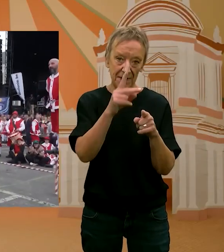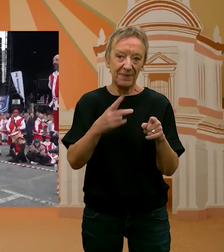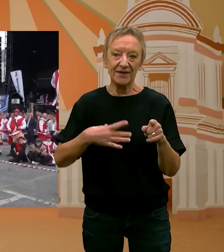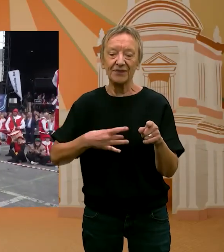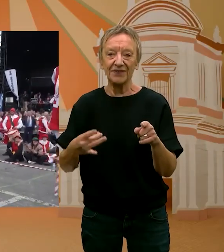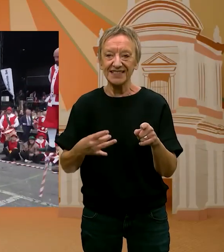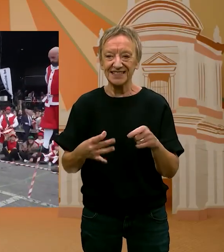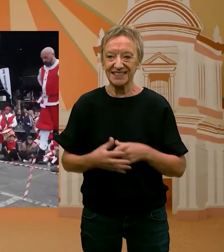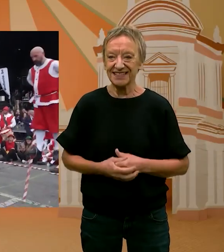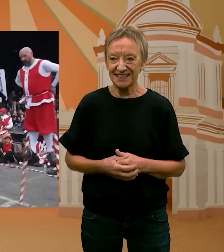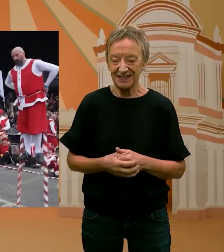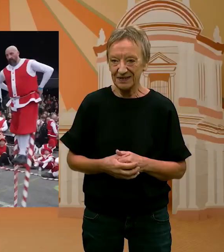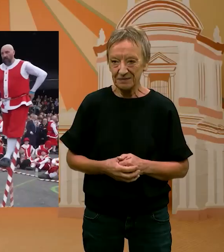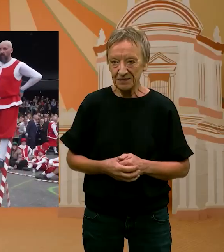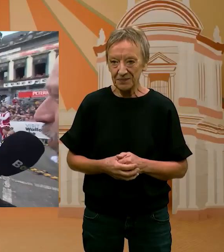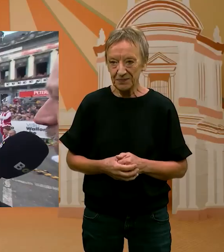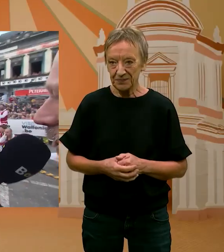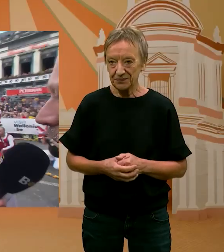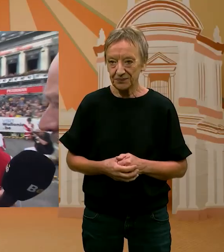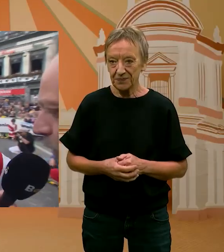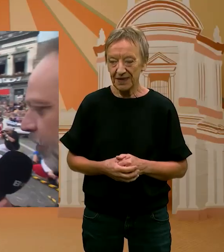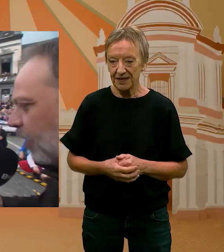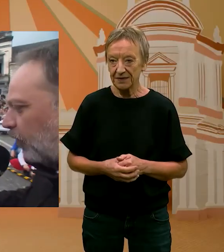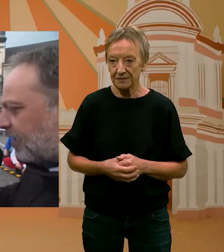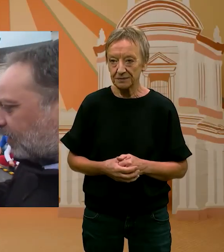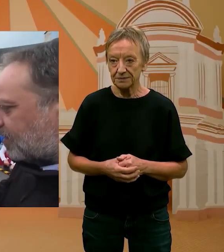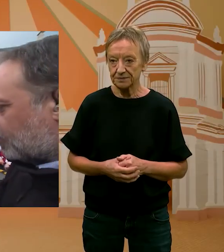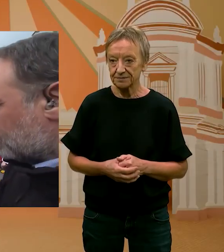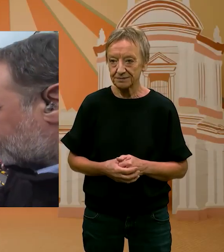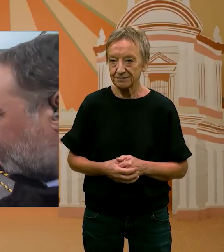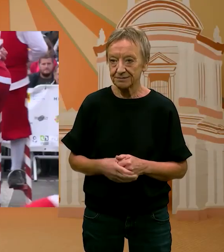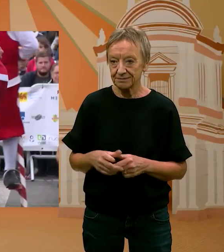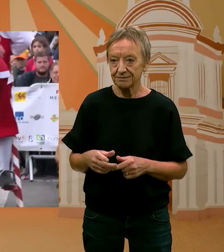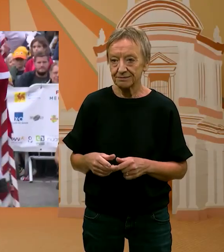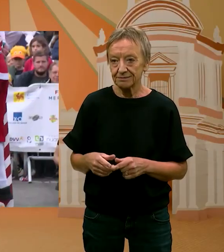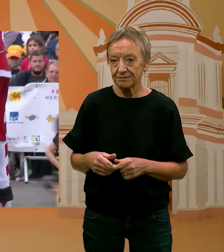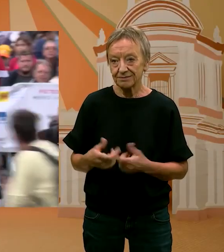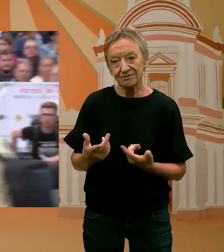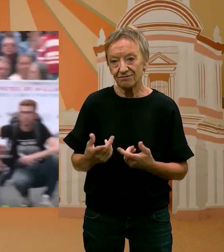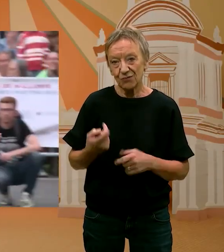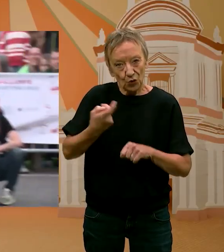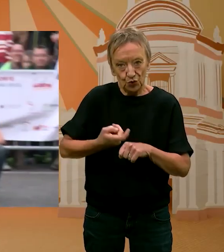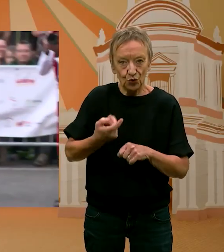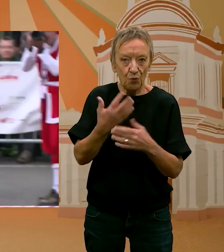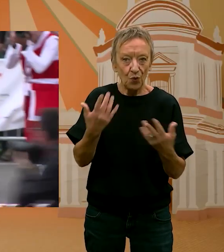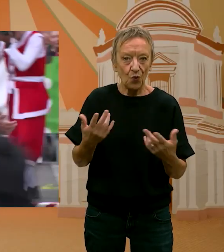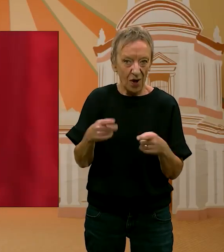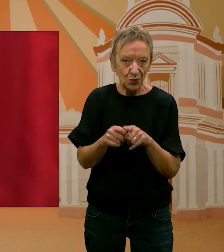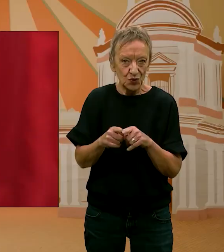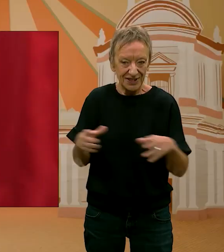peu du cercle qui se rétrécit là, directement. C'était victime du cercle qui s'est rétréci aussi. Hein. Du cercle de jeu qui s'est rétréci, tu as été victime directement. Hein. Ouais, c'est